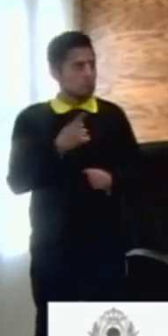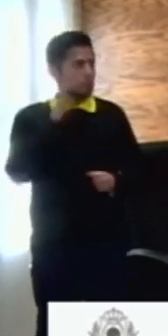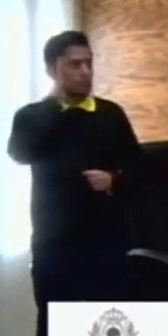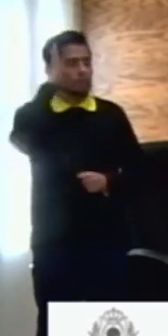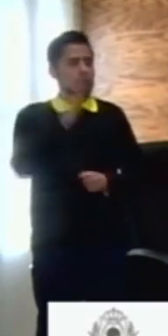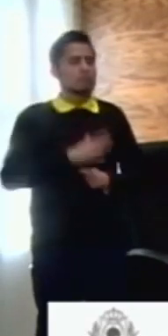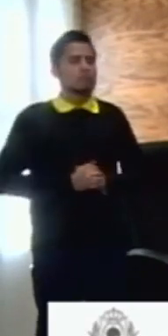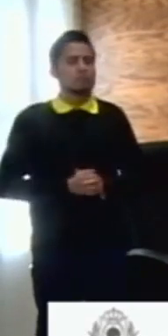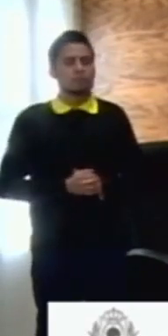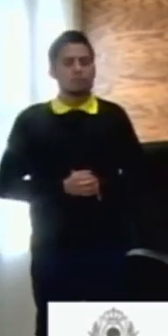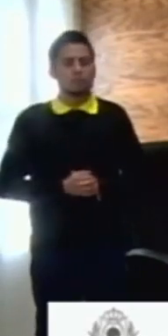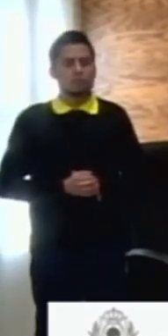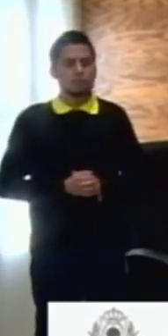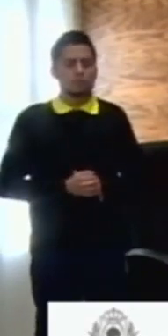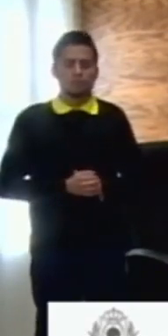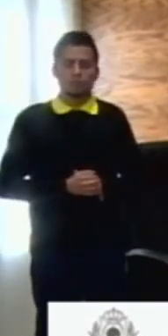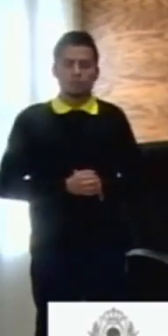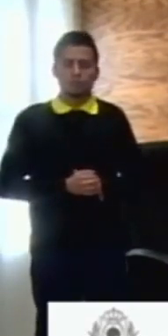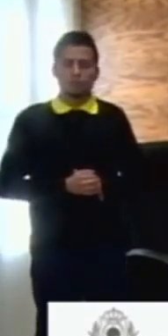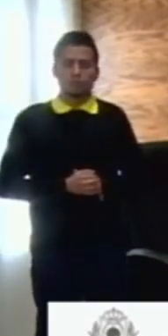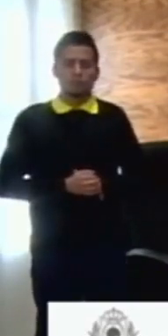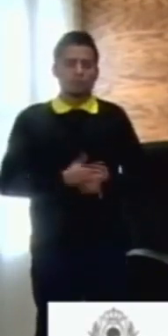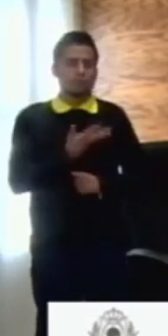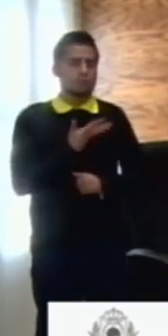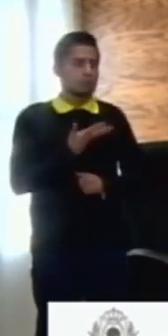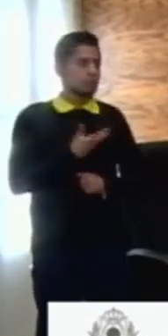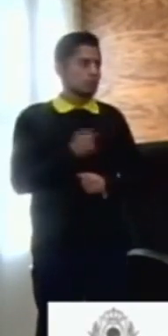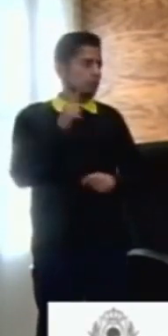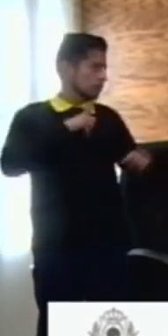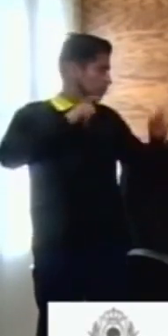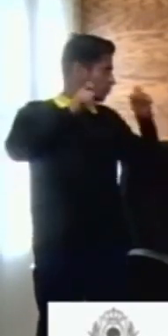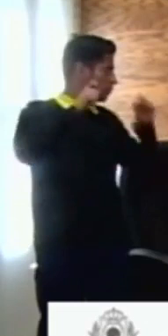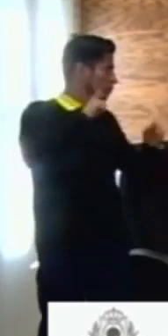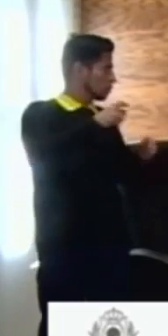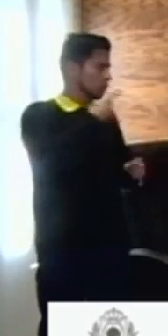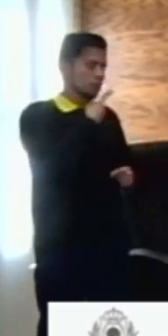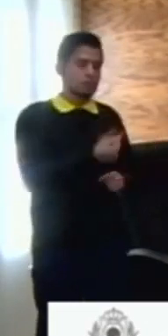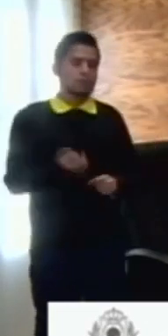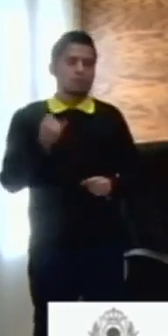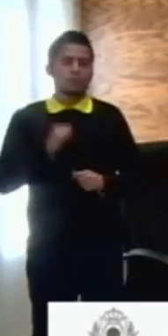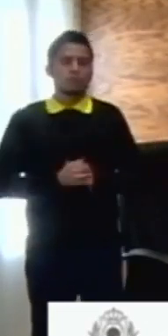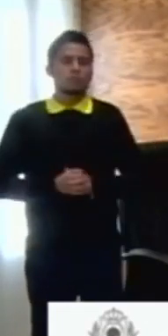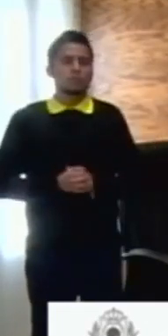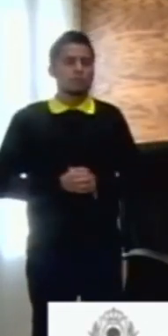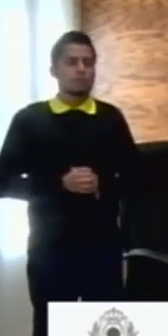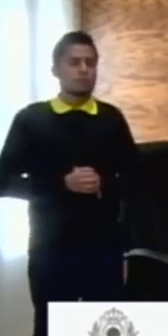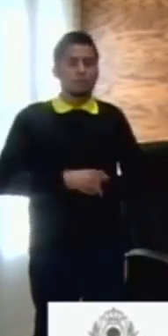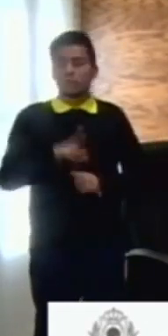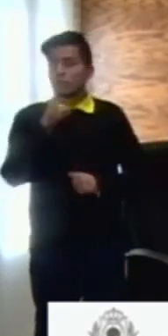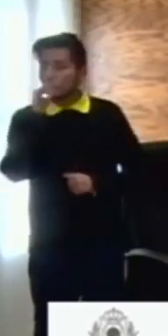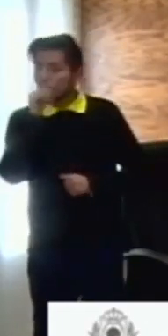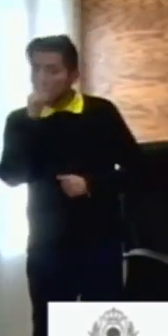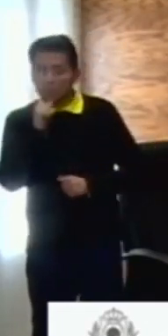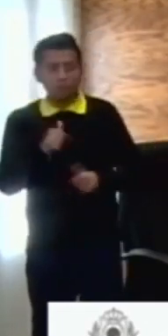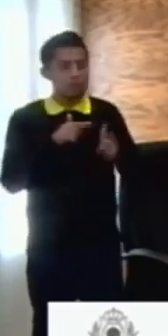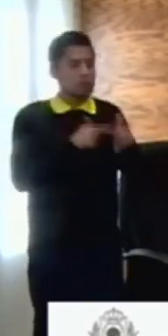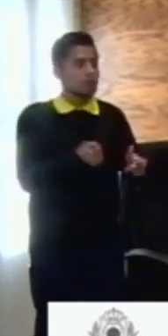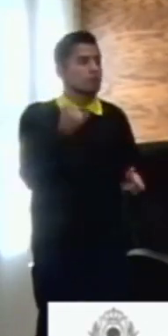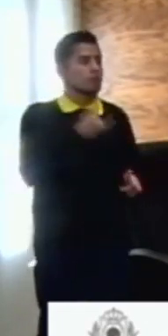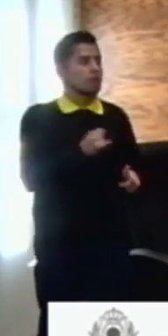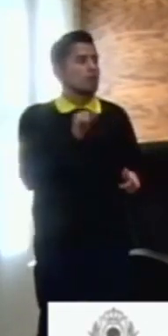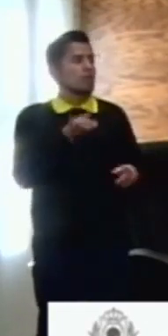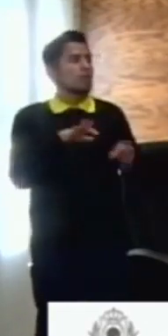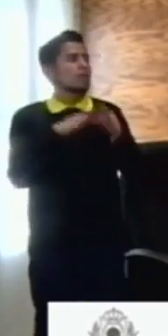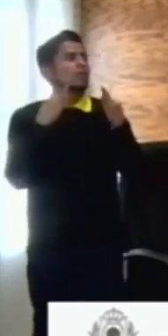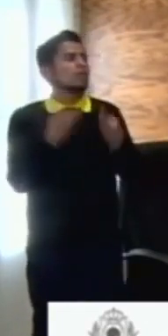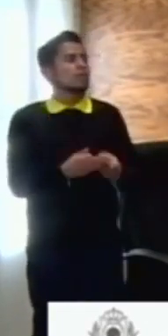futuro la viabilidad de la región nos dice que no es posible continuar con este ritmo